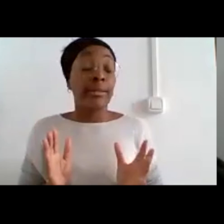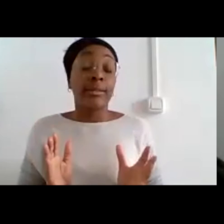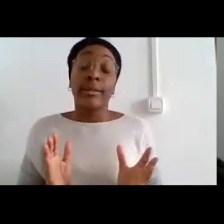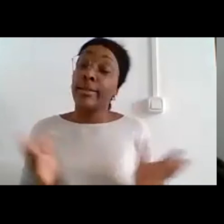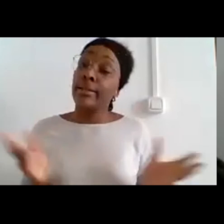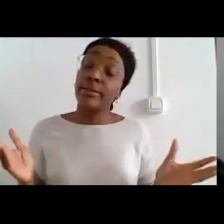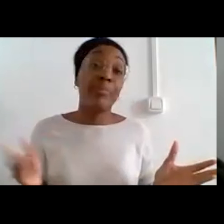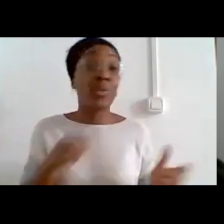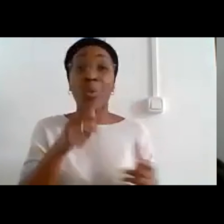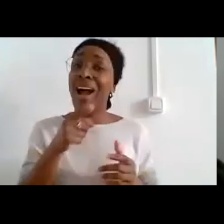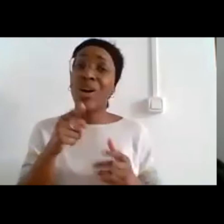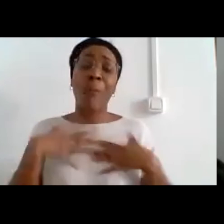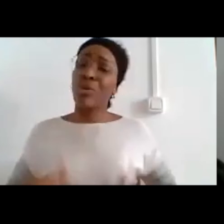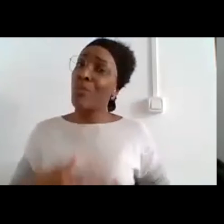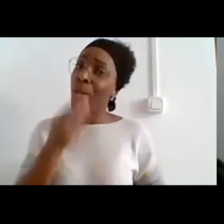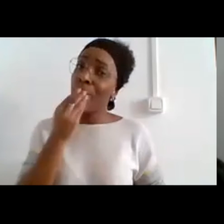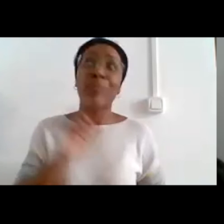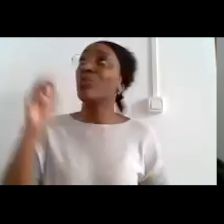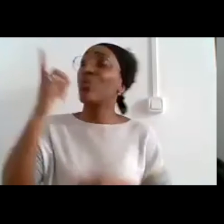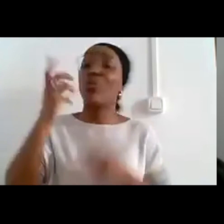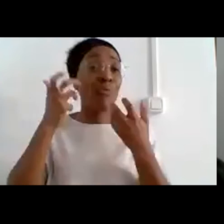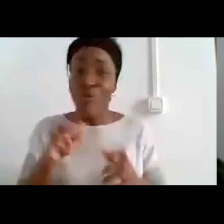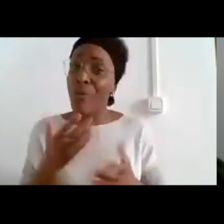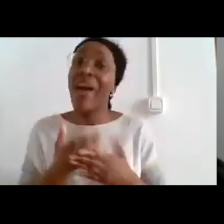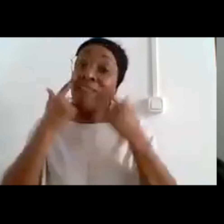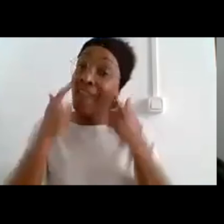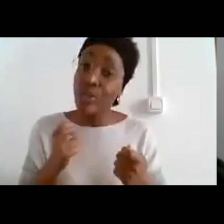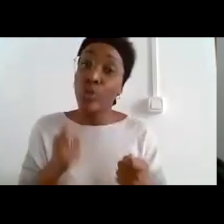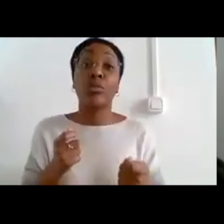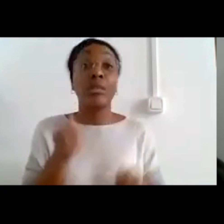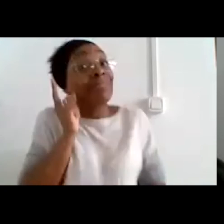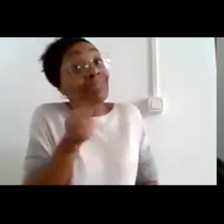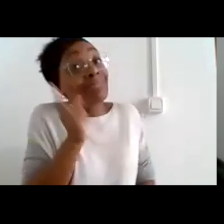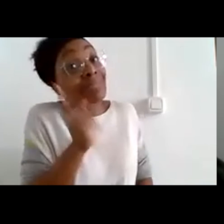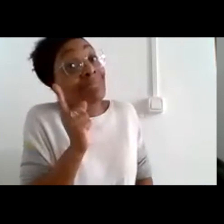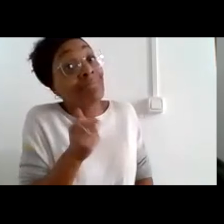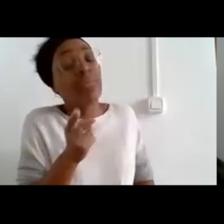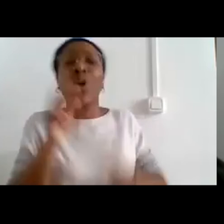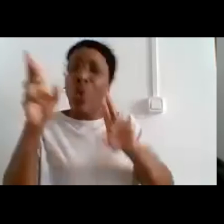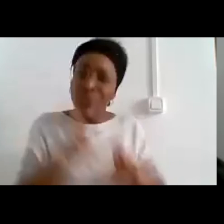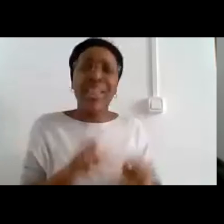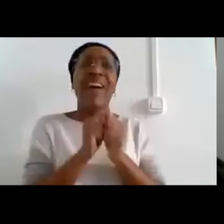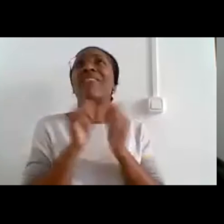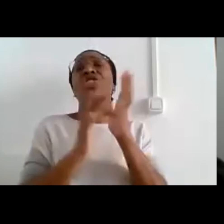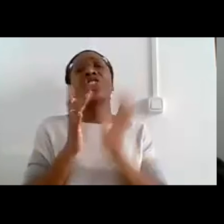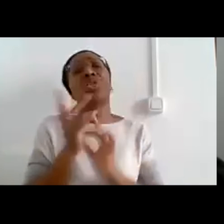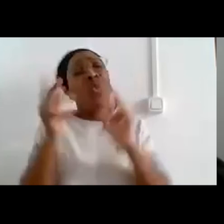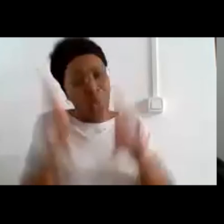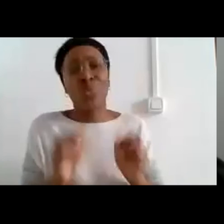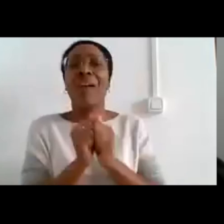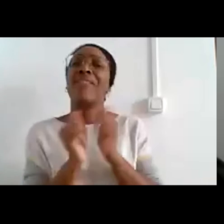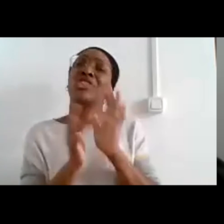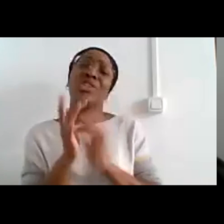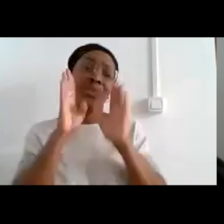de de pratiquer quelque chose qui n'est pas de Dieu, fais attention. Reviens dans les voies de Dieu parce qu'il va y avoir un